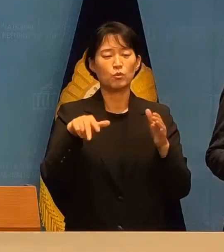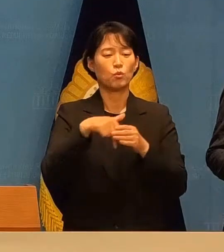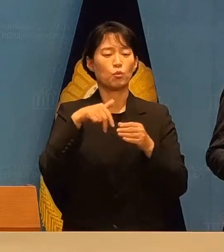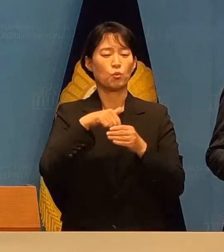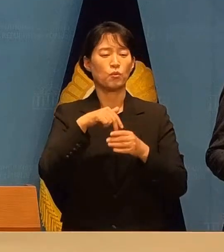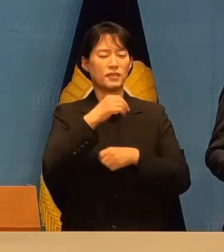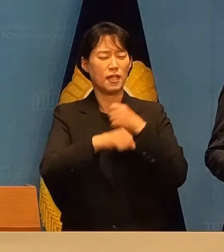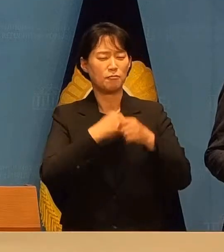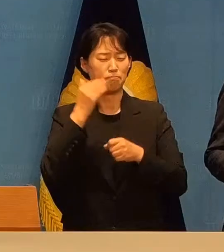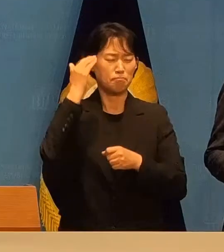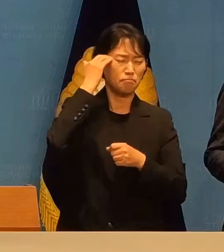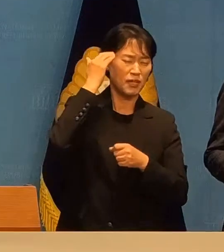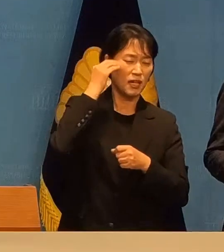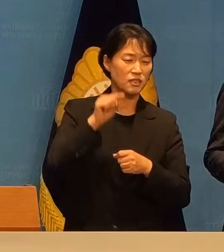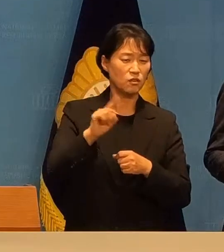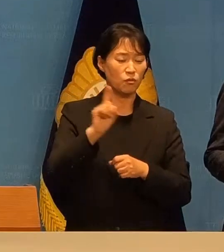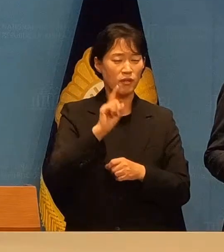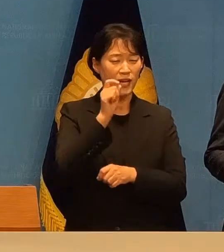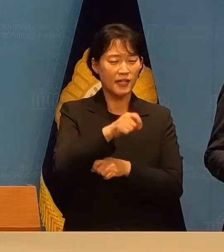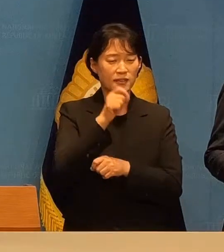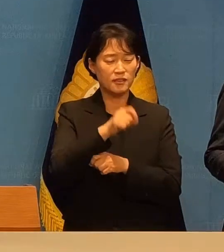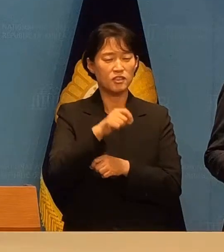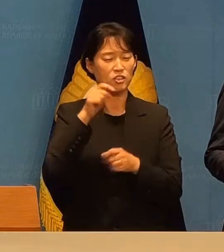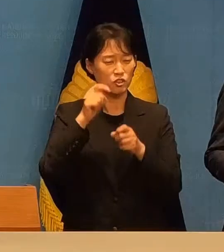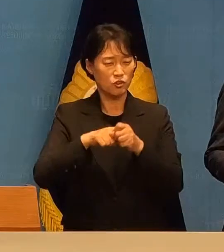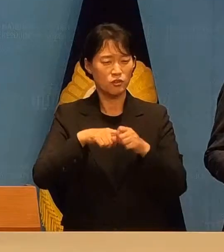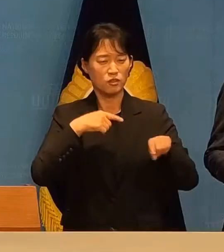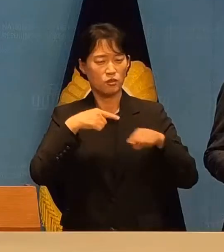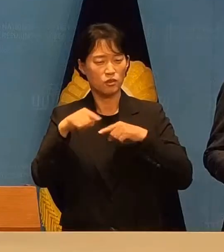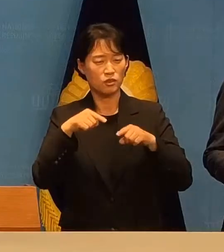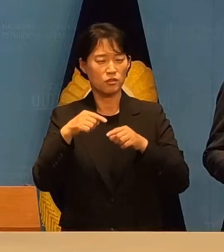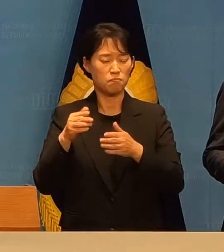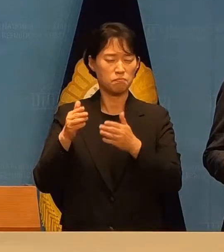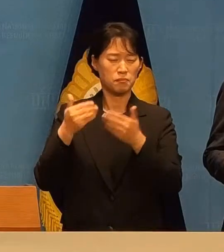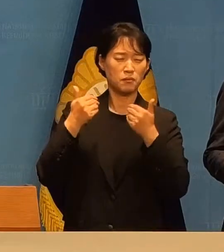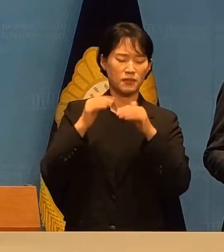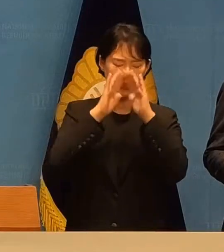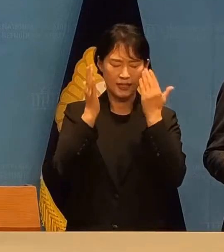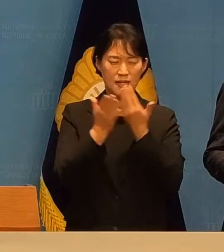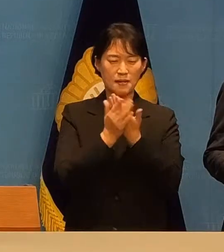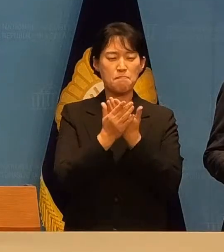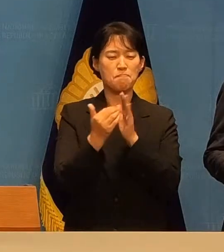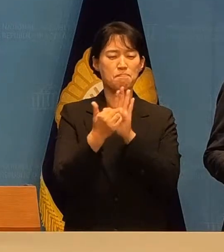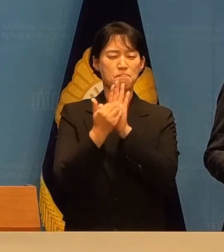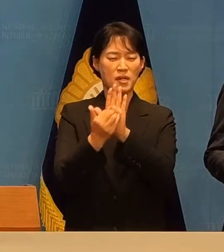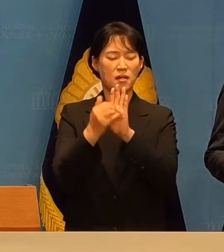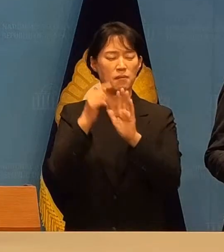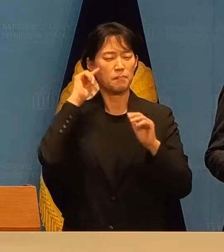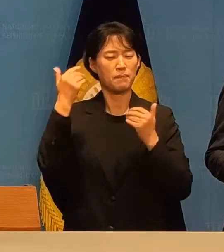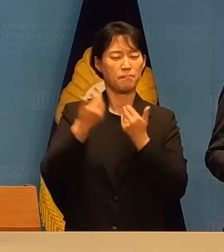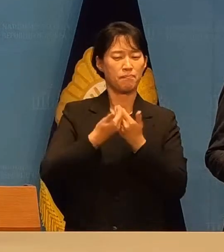침해하는 어떤 행정적, 정치적 시도도 단호히 반대한다.